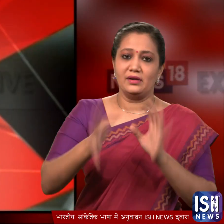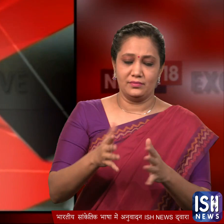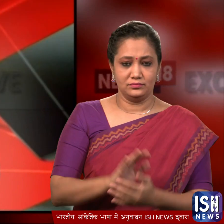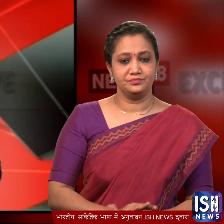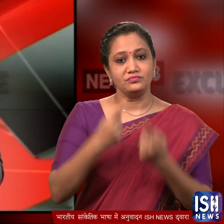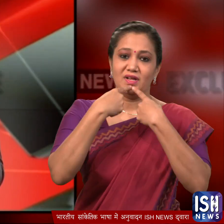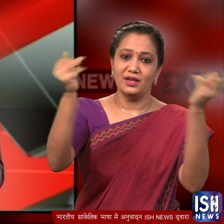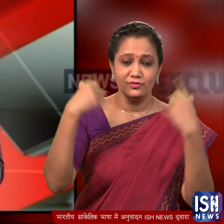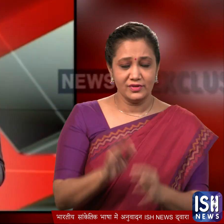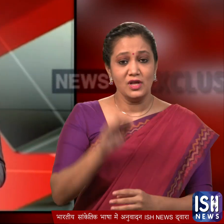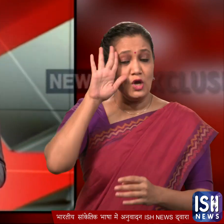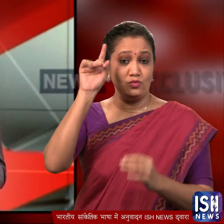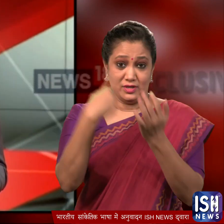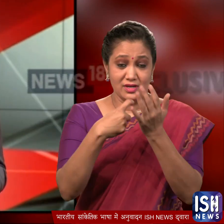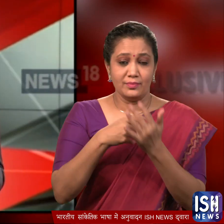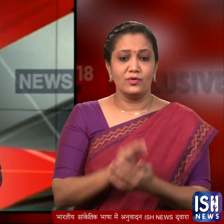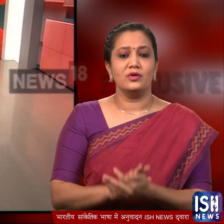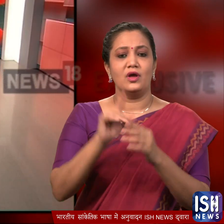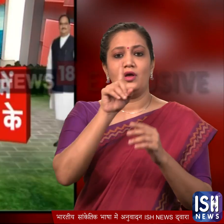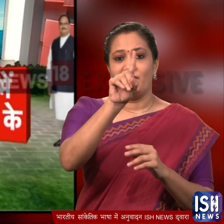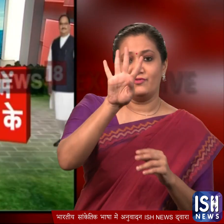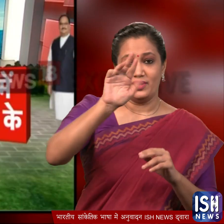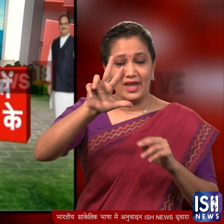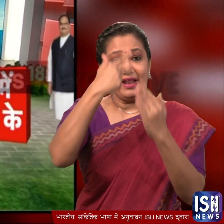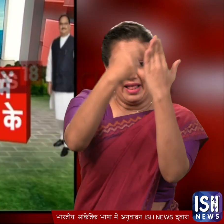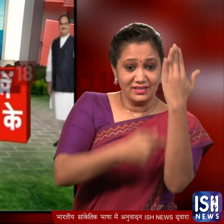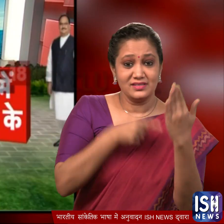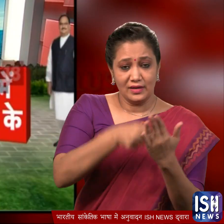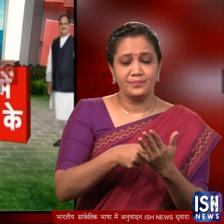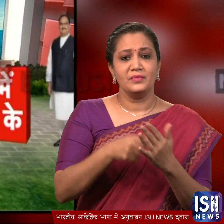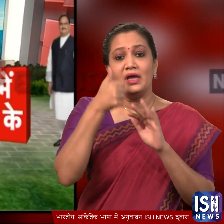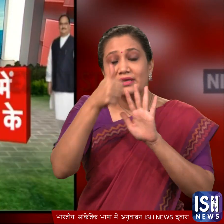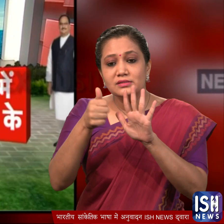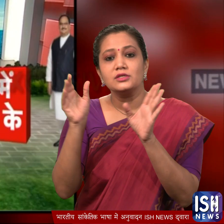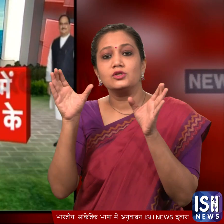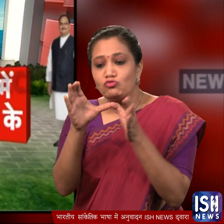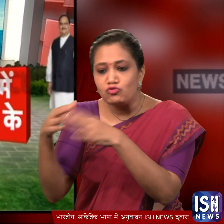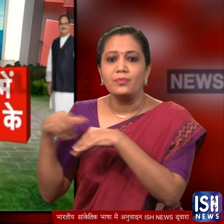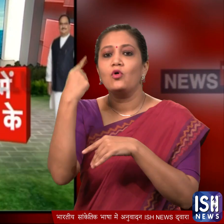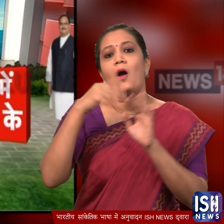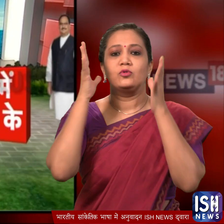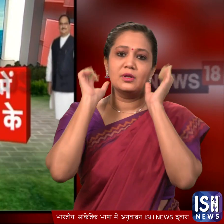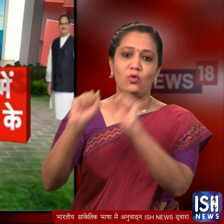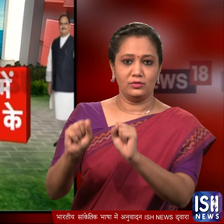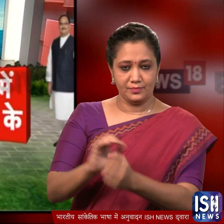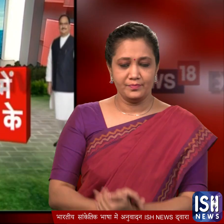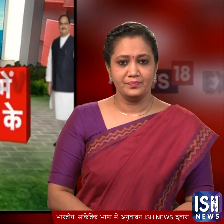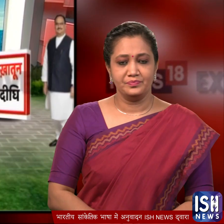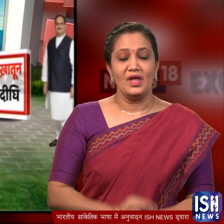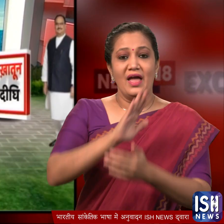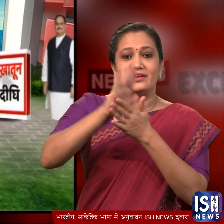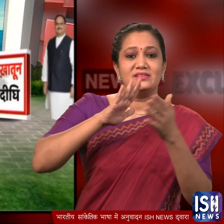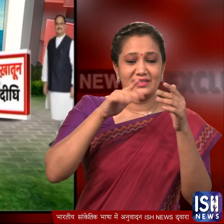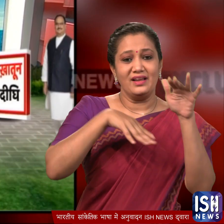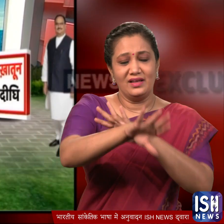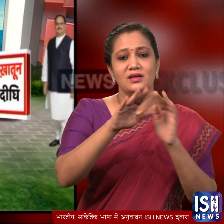लिस्ट जारी कर दी। न्यूज़ 18 के यतेंद्र शर्मा की रिपोर्ट है कि 148 उम्मीदवारों की इस लिस्ट में 6 प्रत्याशी मुस्लिम समुदाय के, जिनमें